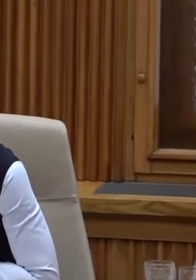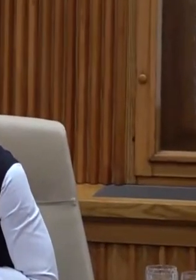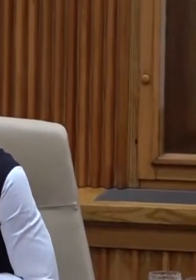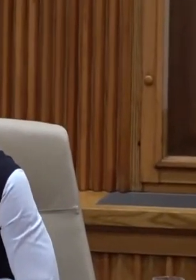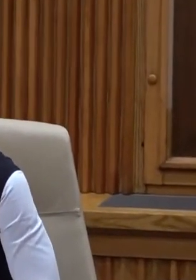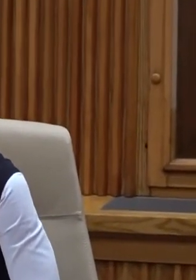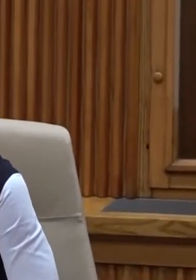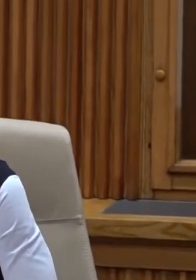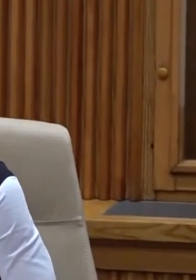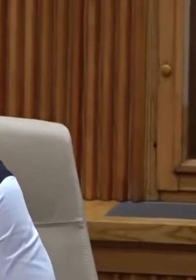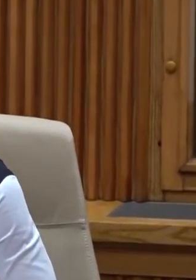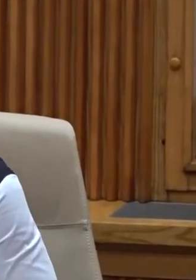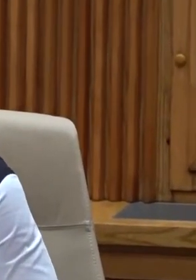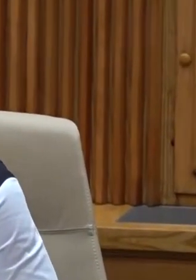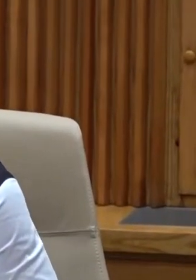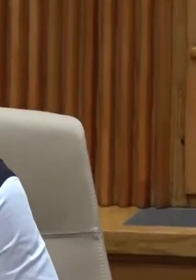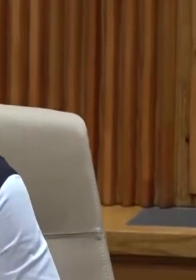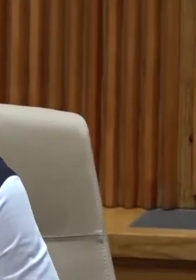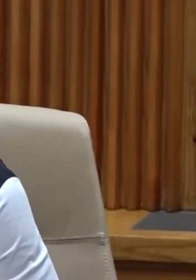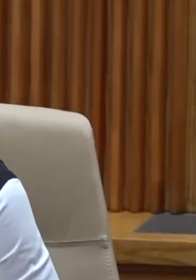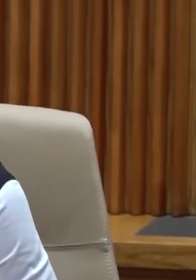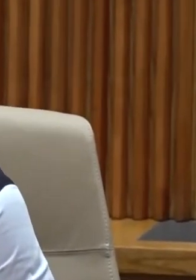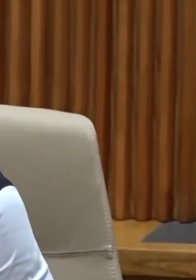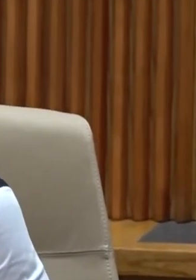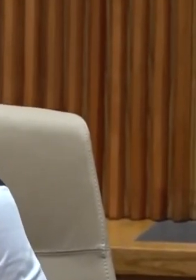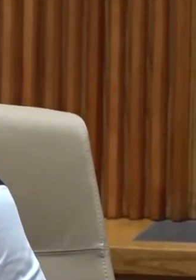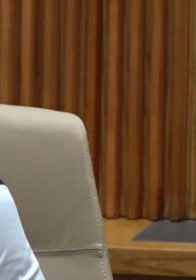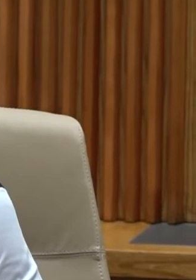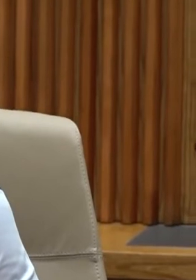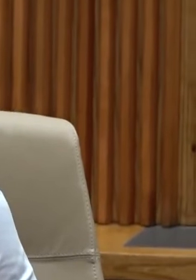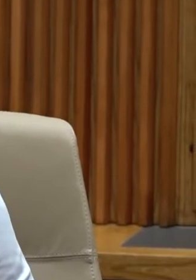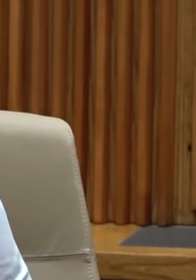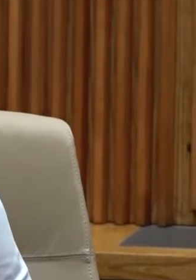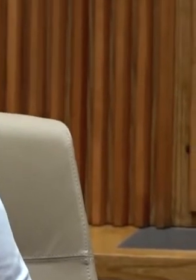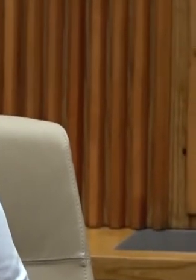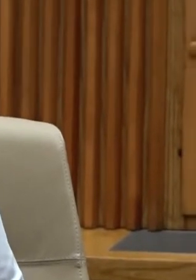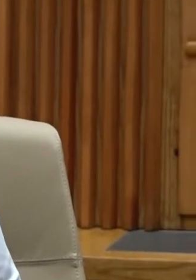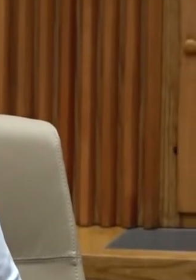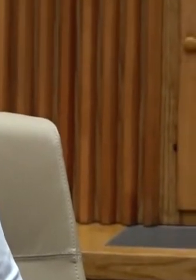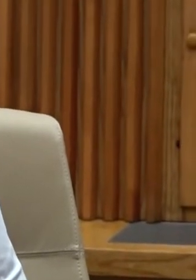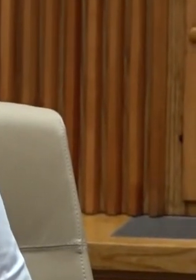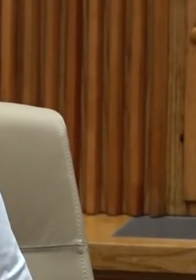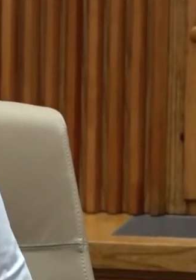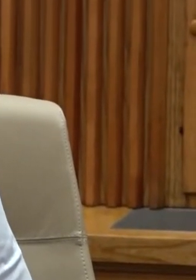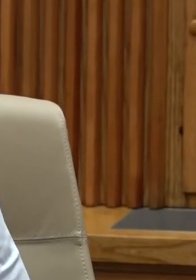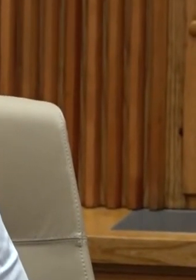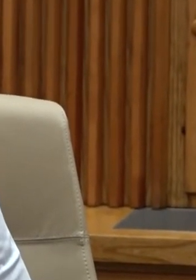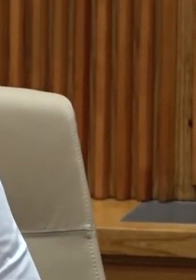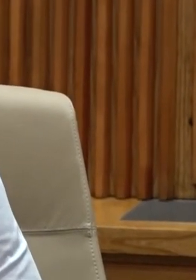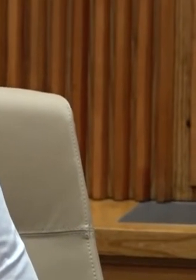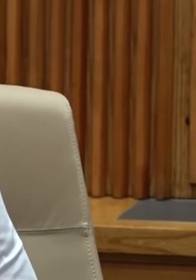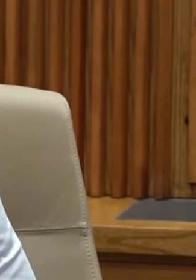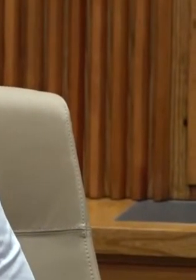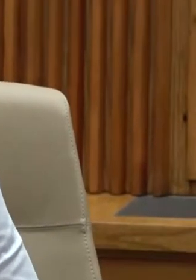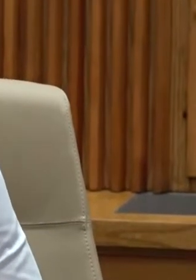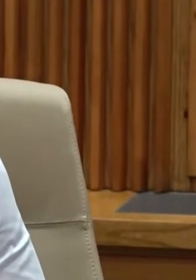budno spremljamo situacijo, ki se dogaja v povezavi z širjenjem koronavirusa, in predvsem nas zanimata